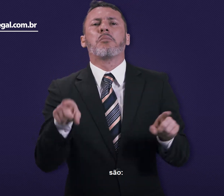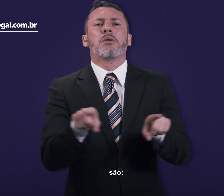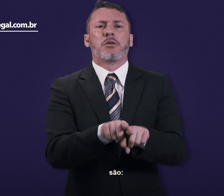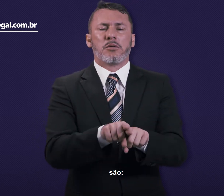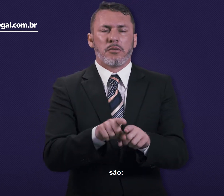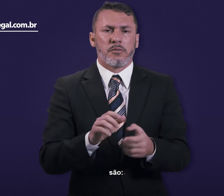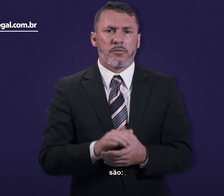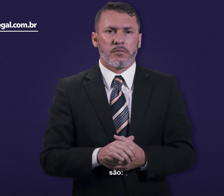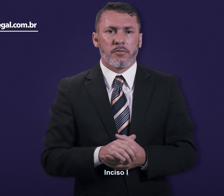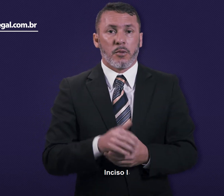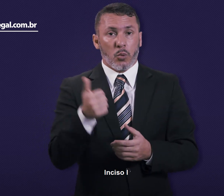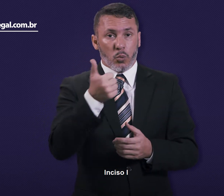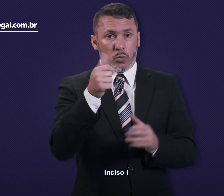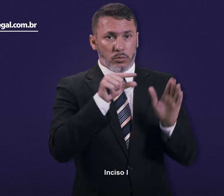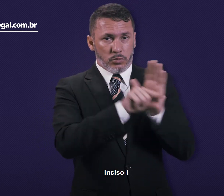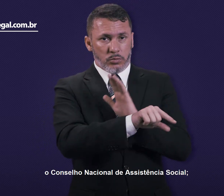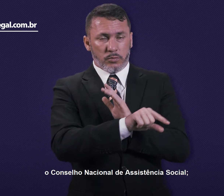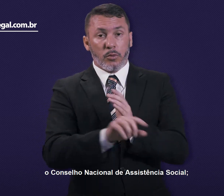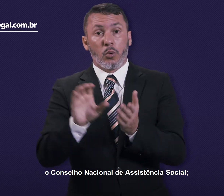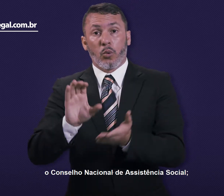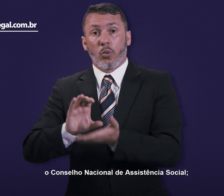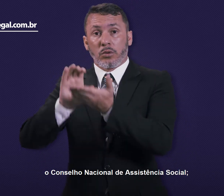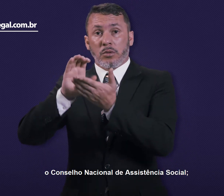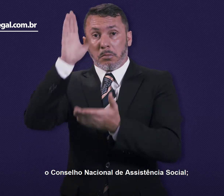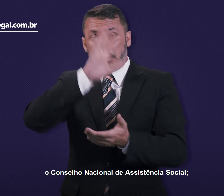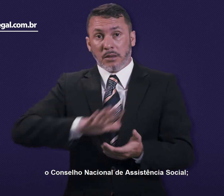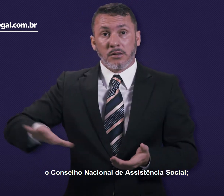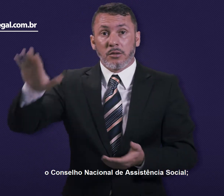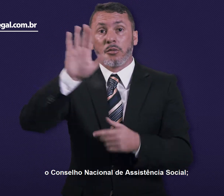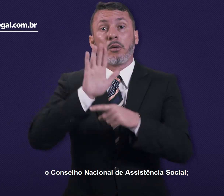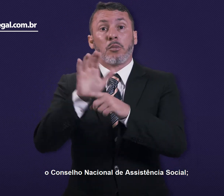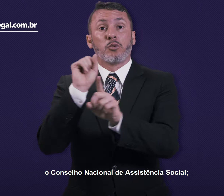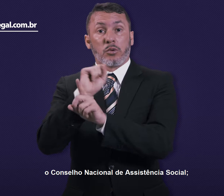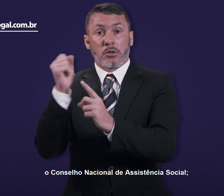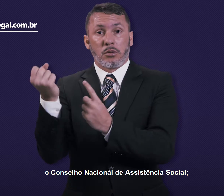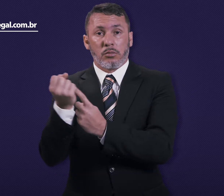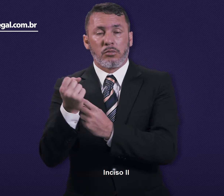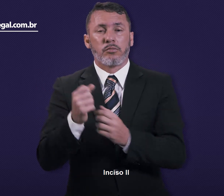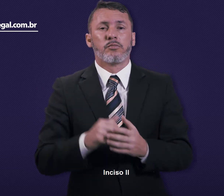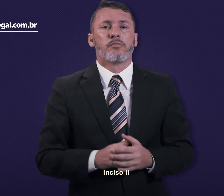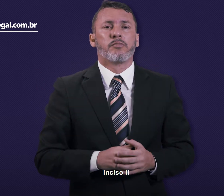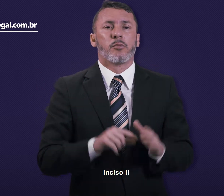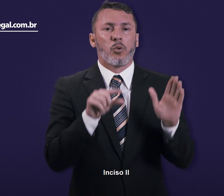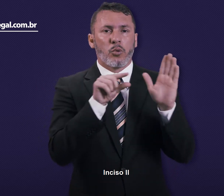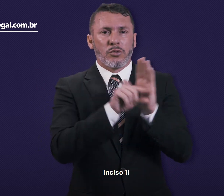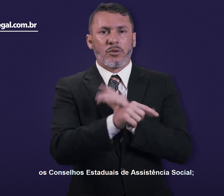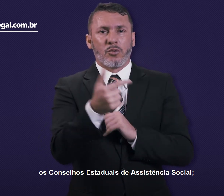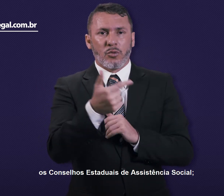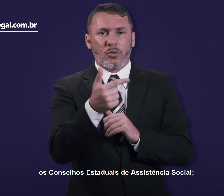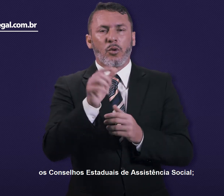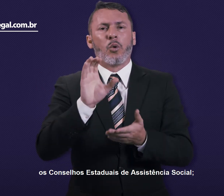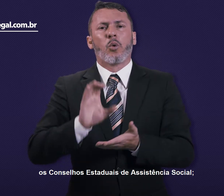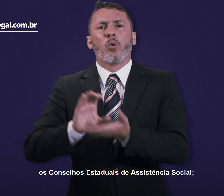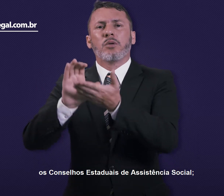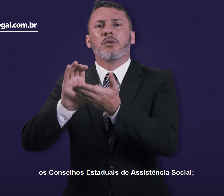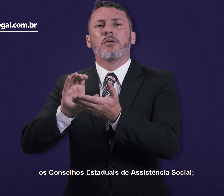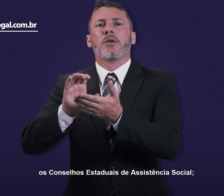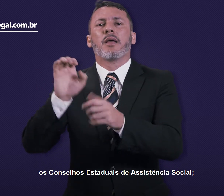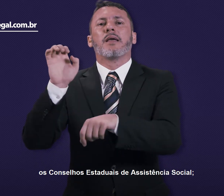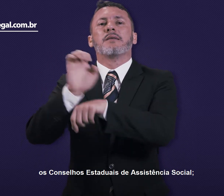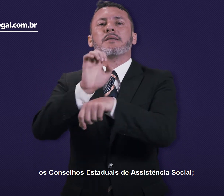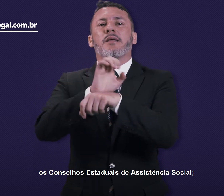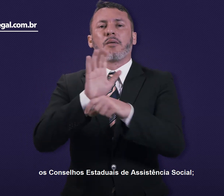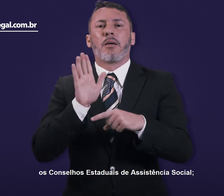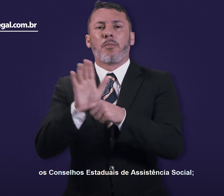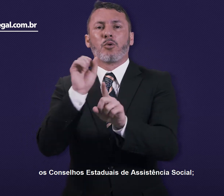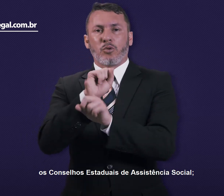são: Inciso 1. O Conselho Nacional de Assistência Social. Inciso 2. Os Conselhos Estaduais